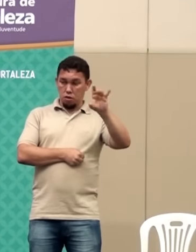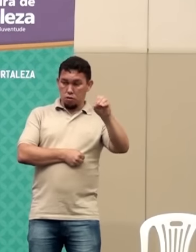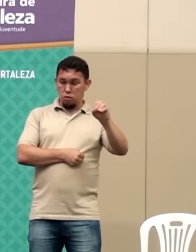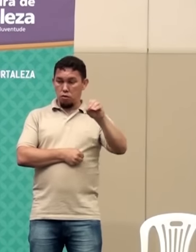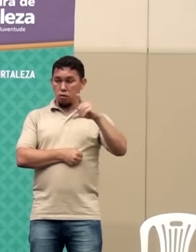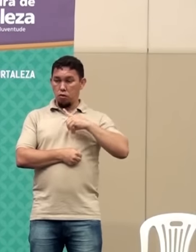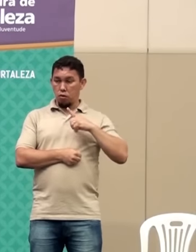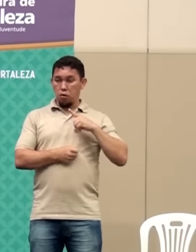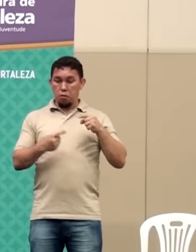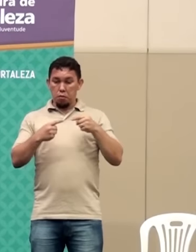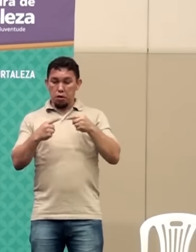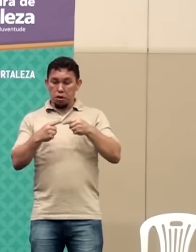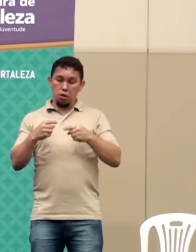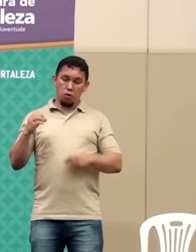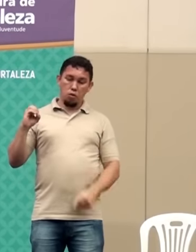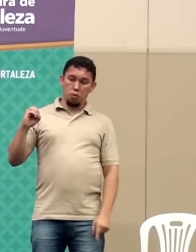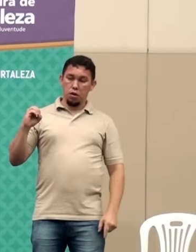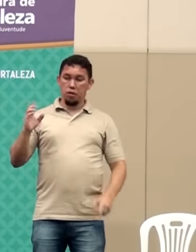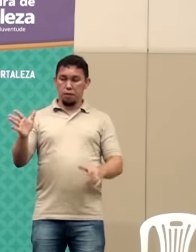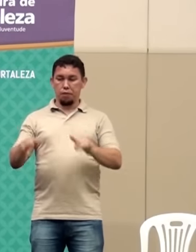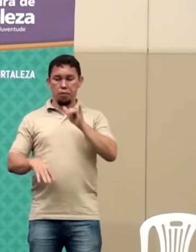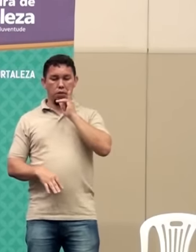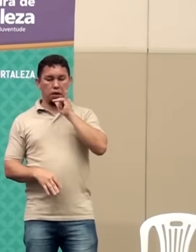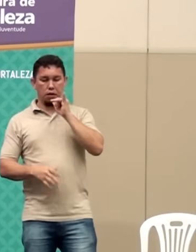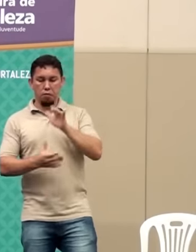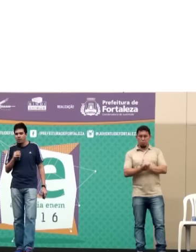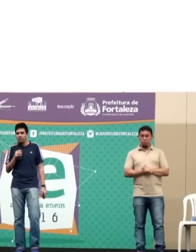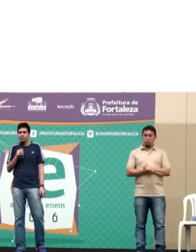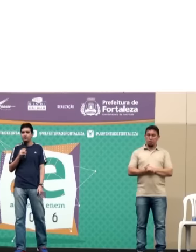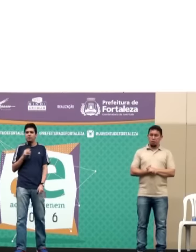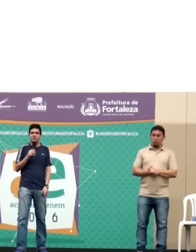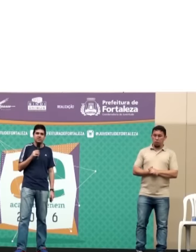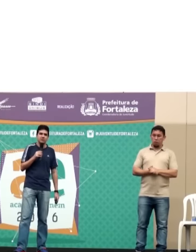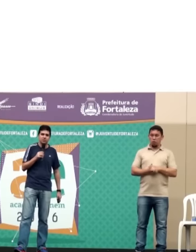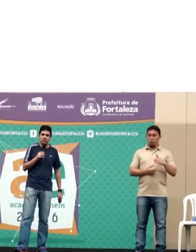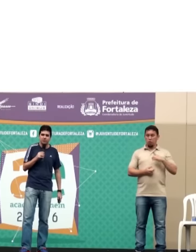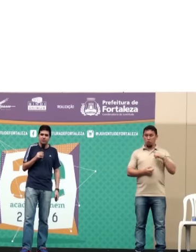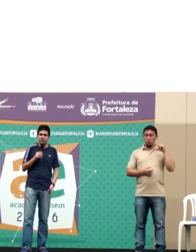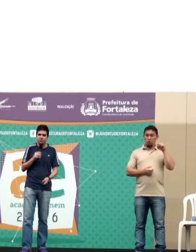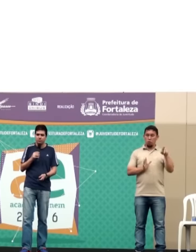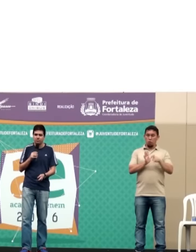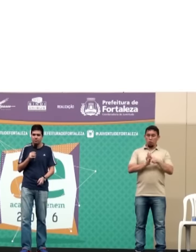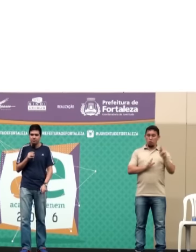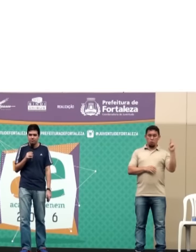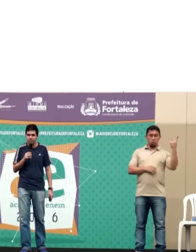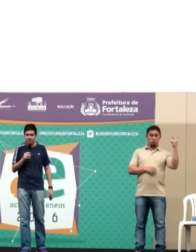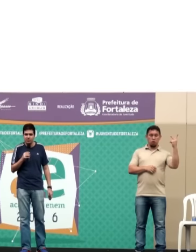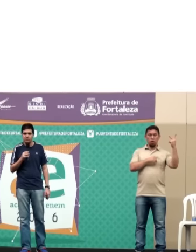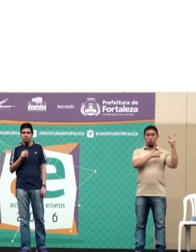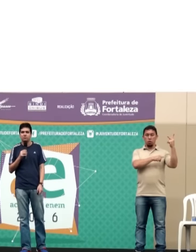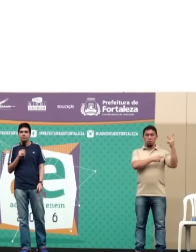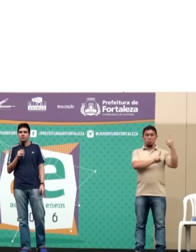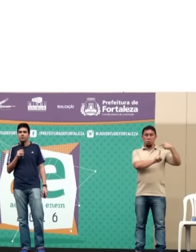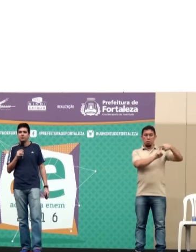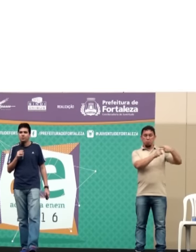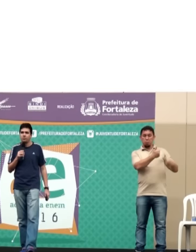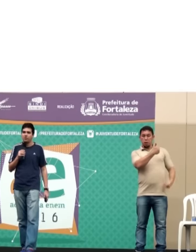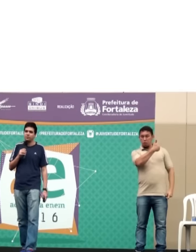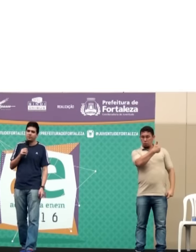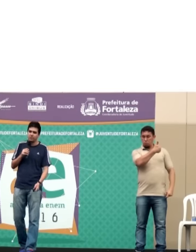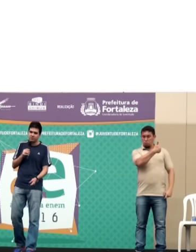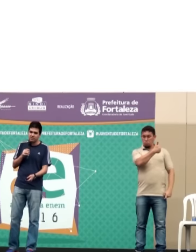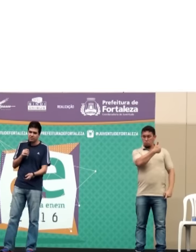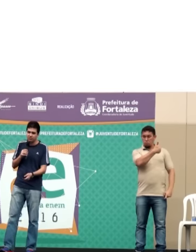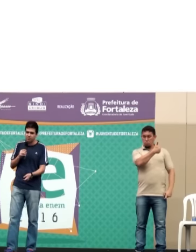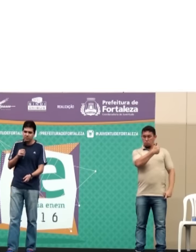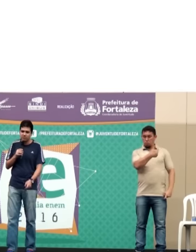ácido, tem que ser igual a zero. Então, exemplo. Qual é o número de oxidação do hidrogênio? Mais 1. Qual é